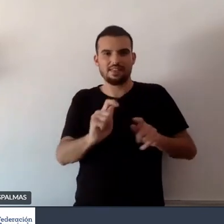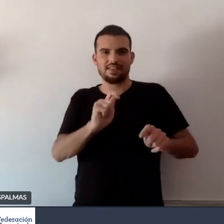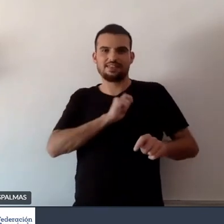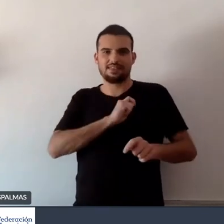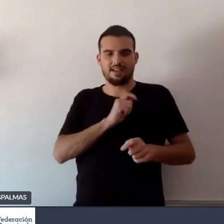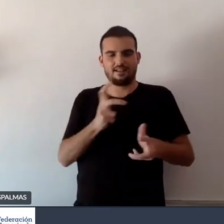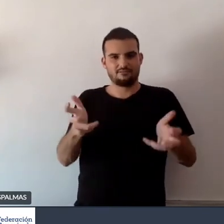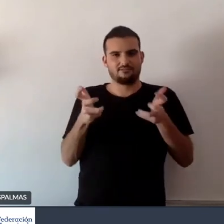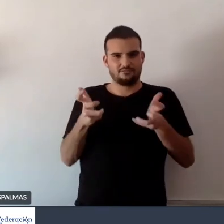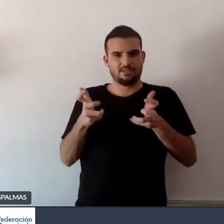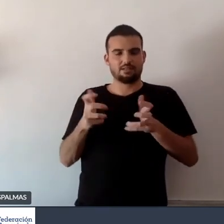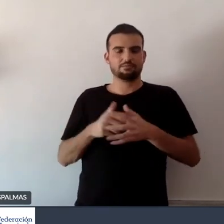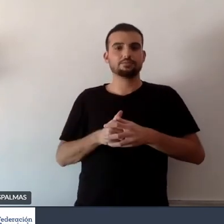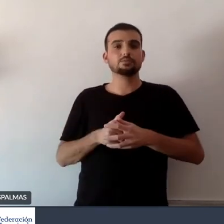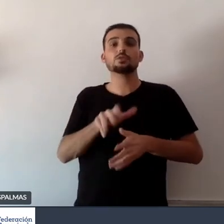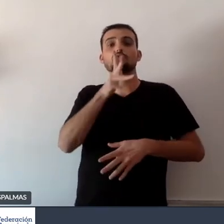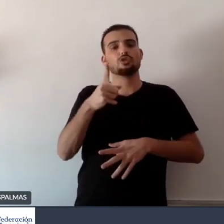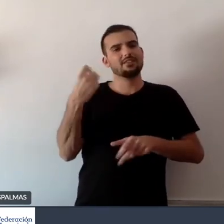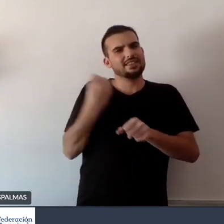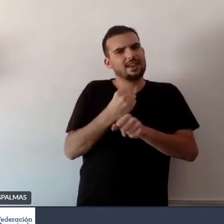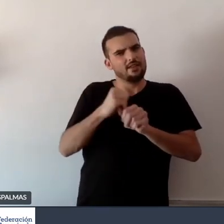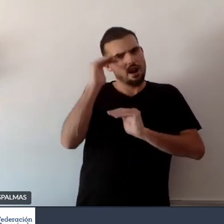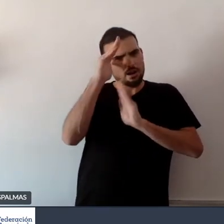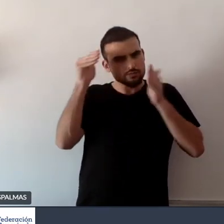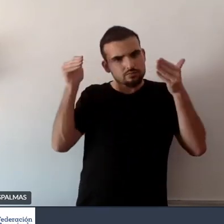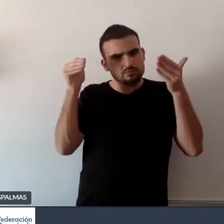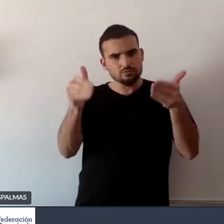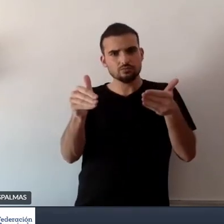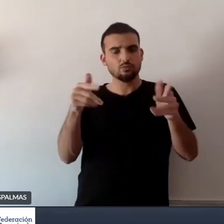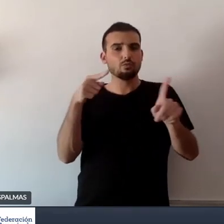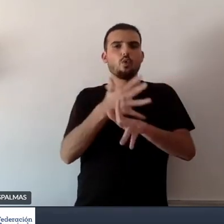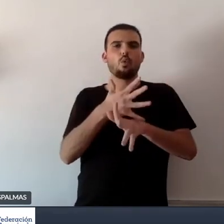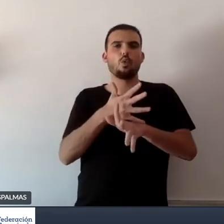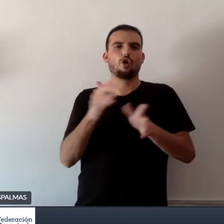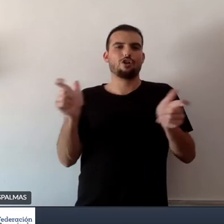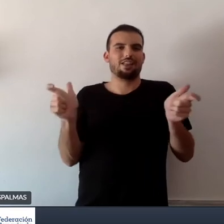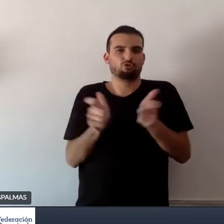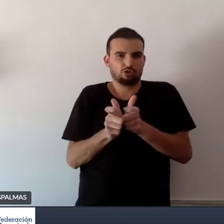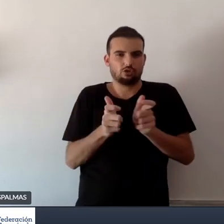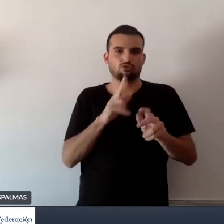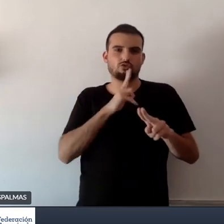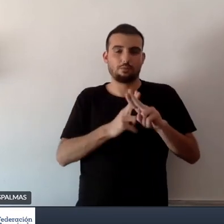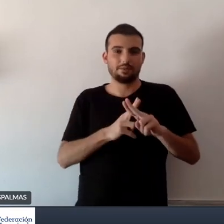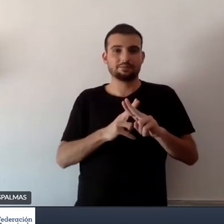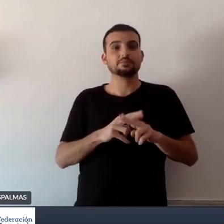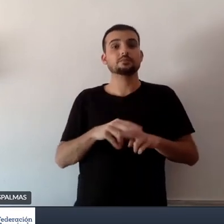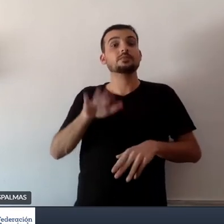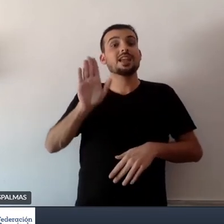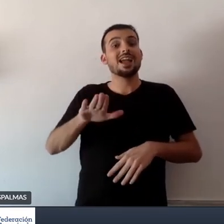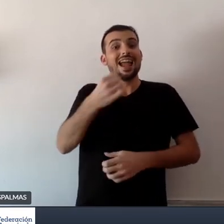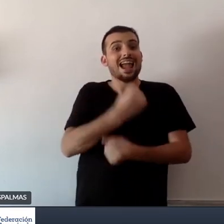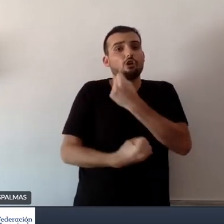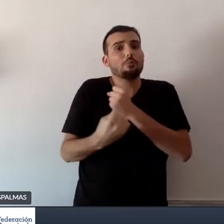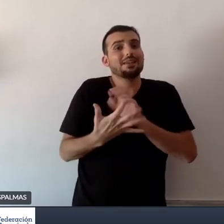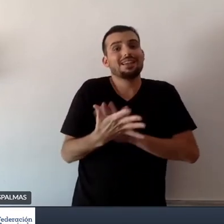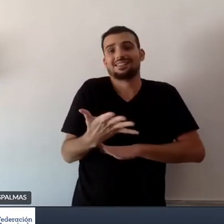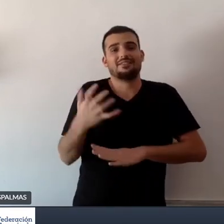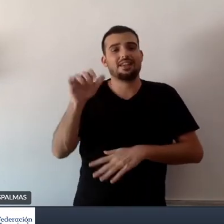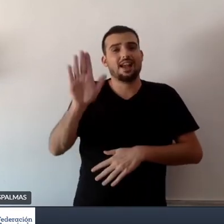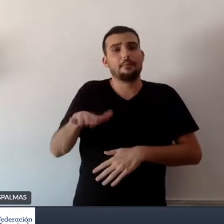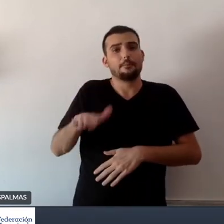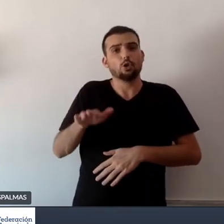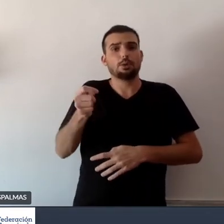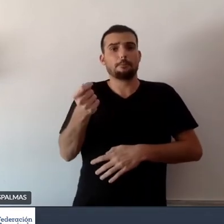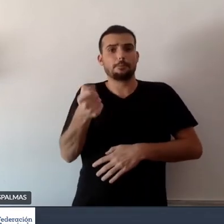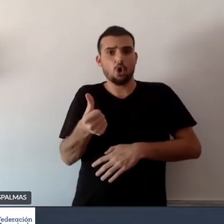esa manera es como los tenemos que trabajar cuando hacemos juegos reducidos. La economía del bote me parece un concepto muy importante en este sentido,